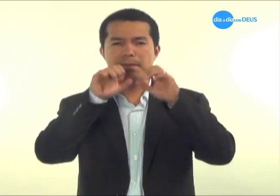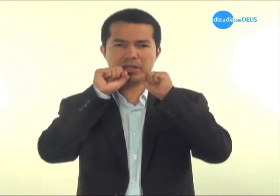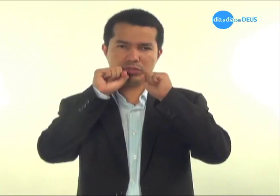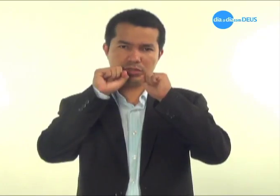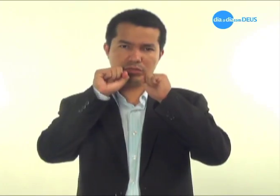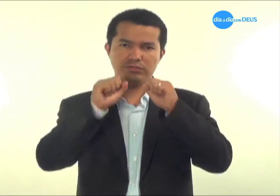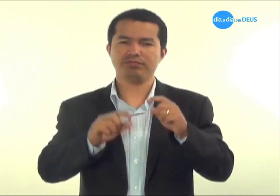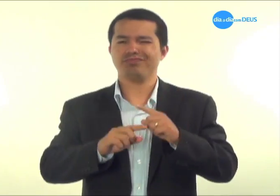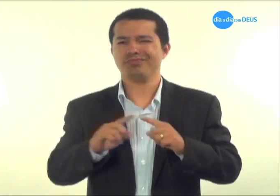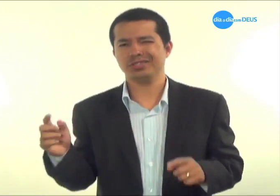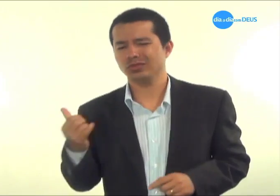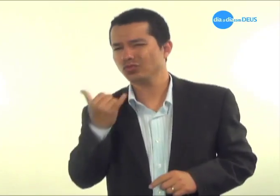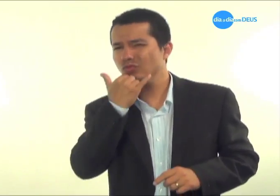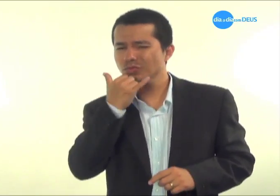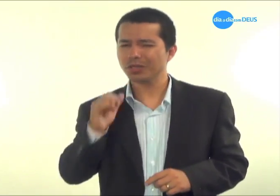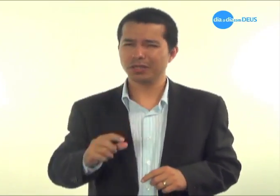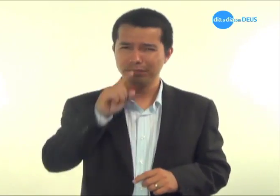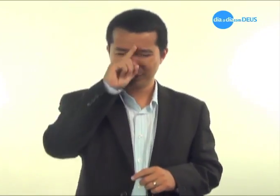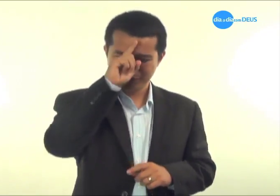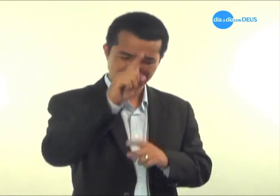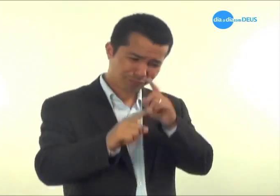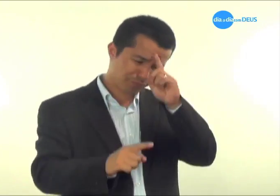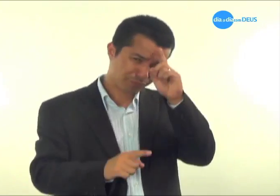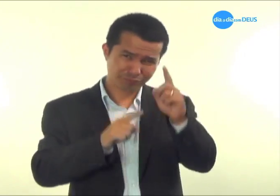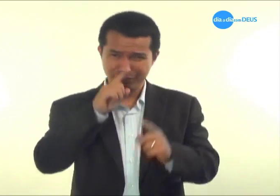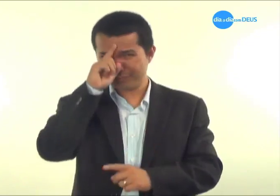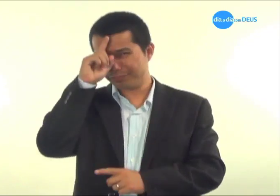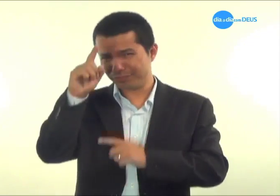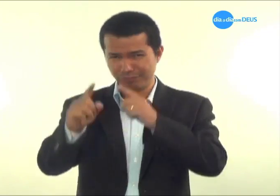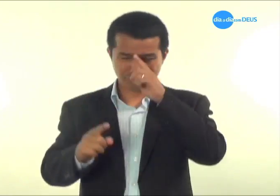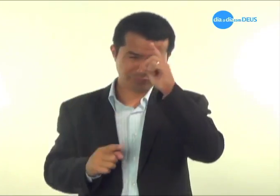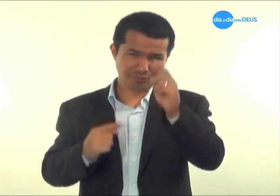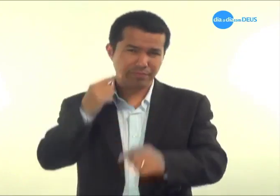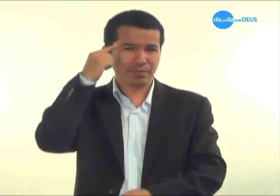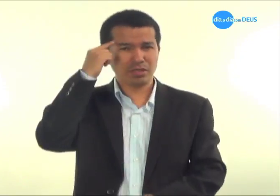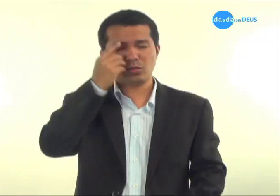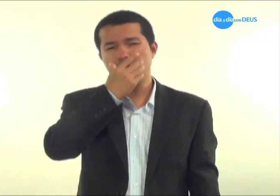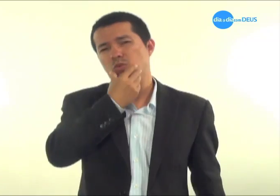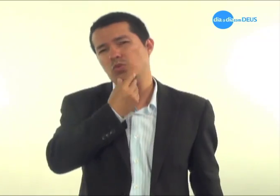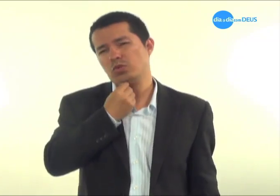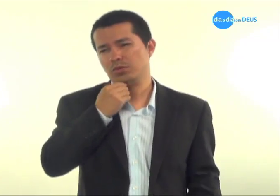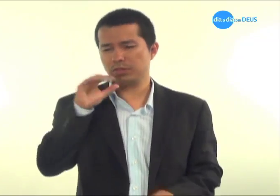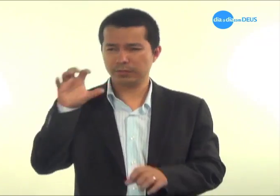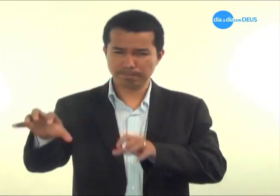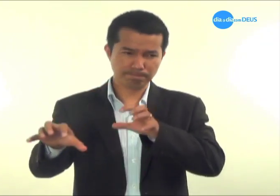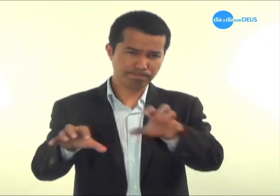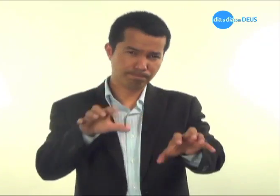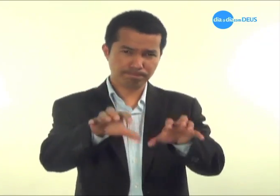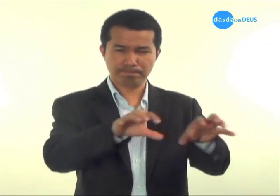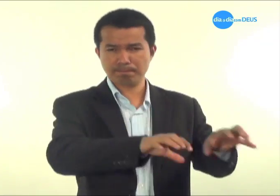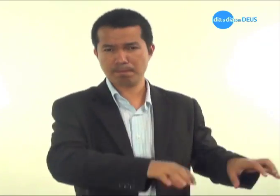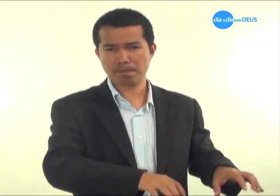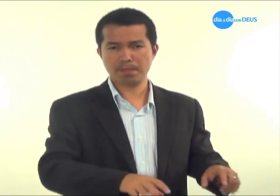não vai dizer isso. Essas são inferências dos pensadores humanos. O que a Bíblia vai dizer para a gente é que